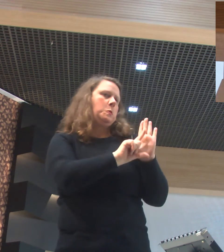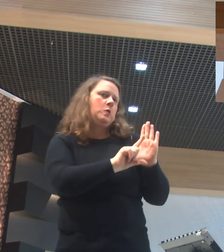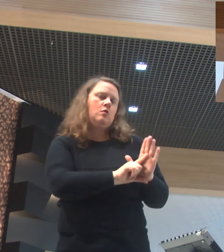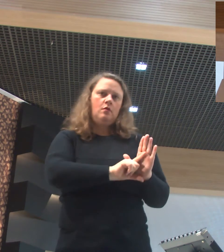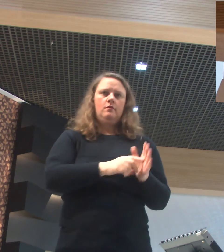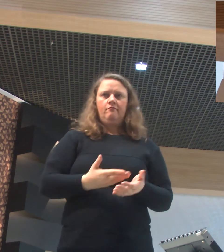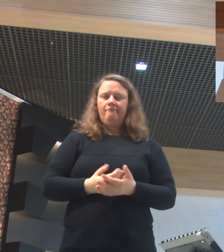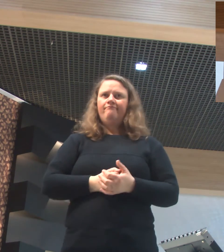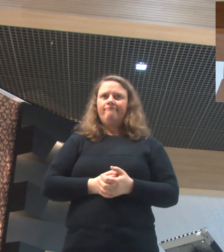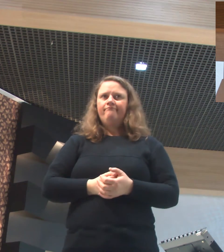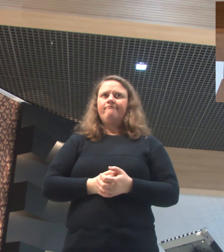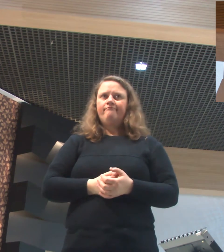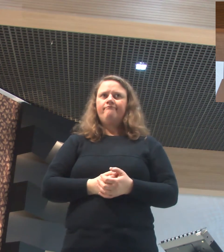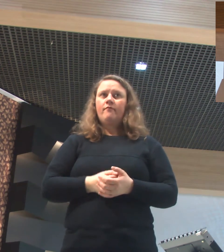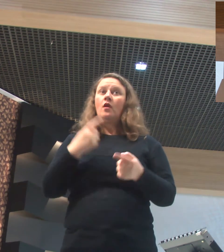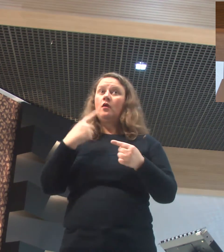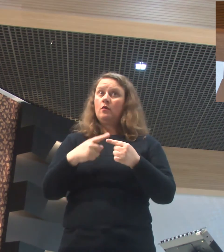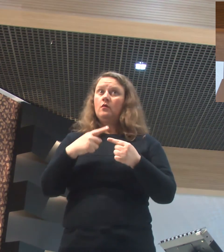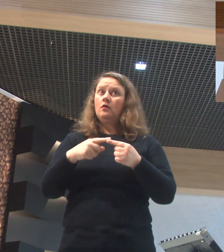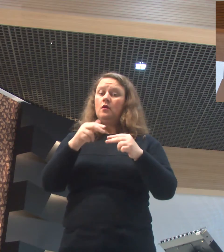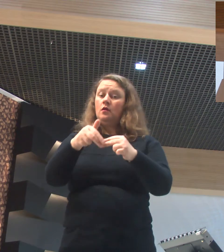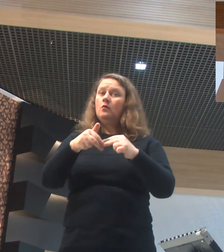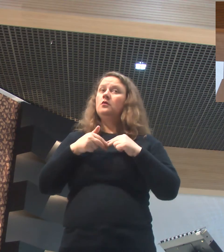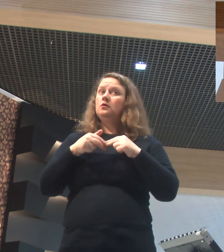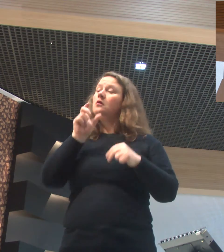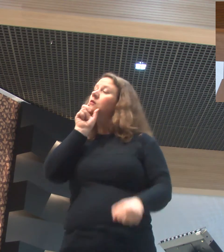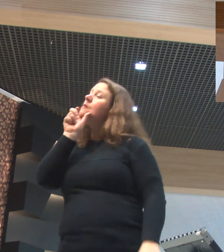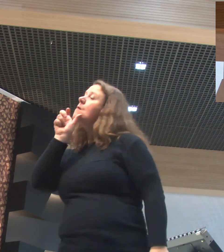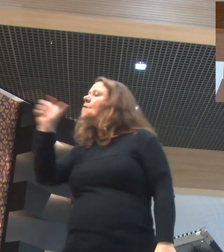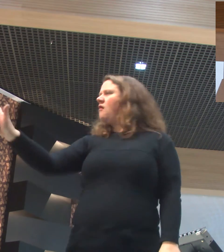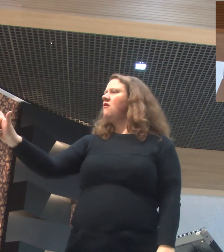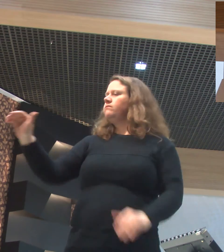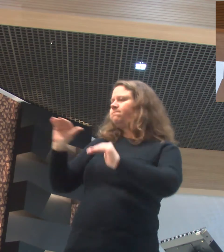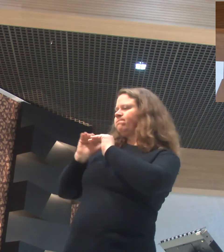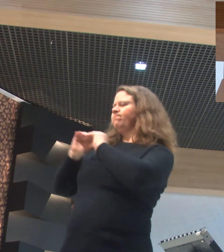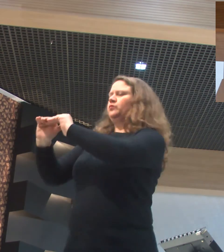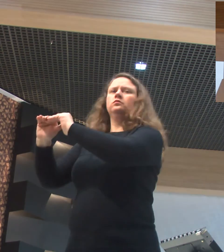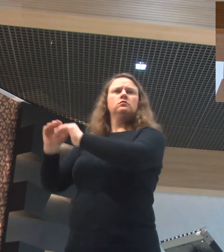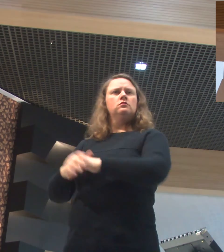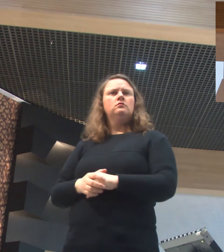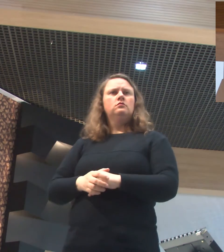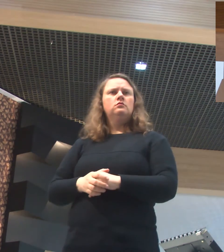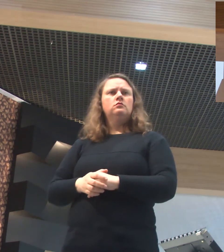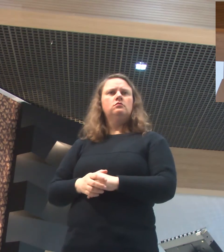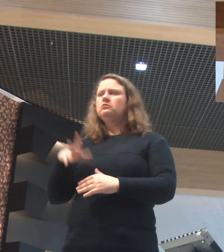legalista. Por isso ele os chama de hipócritas. Eles buscavam